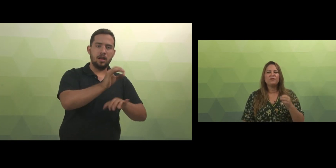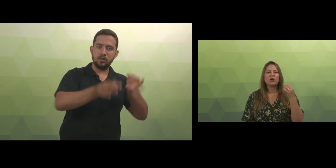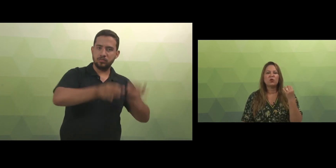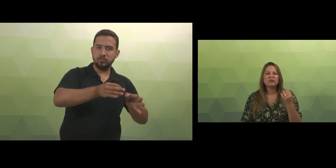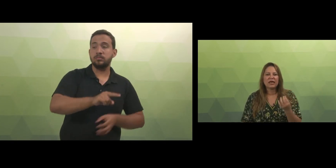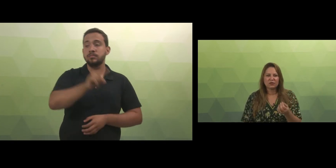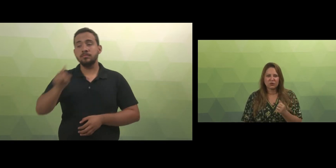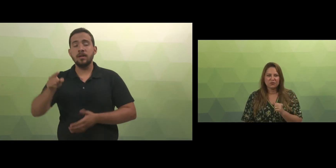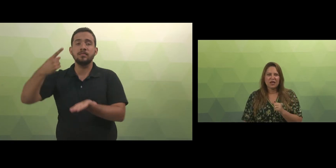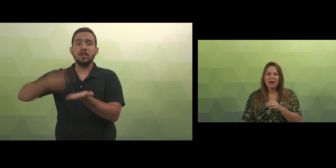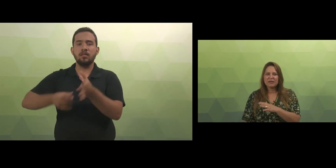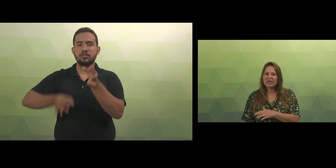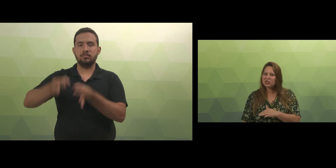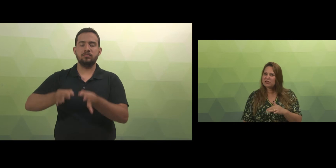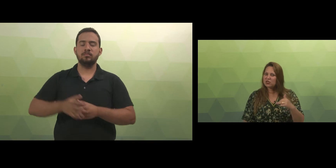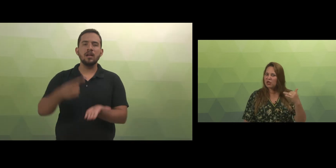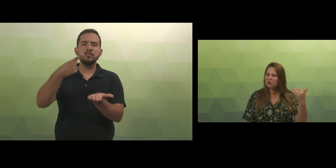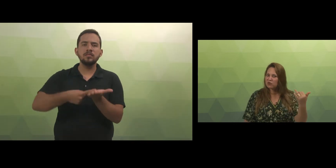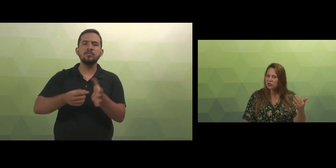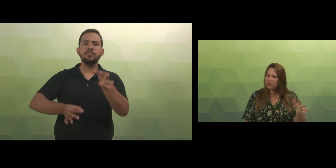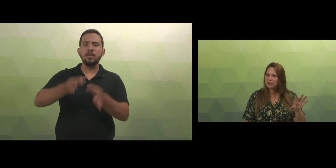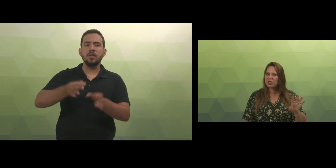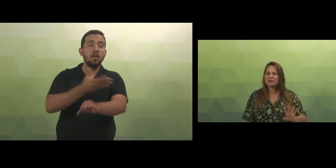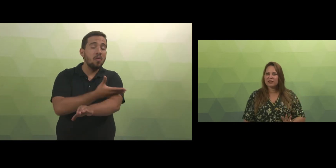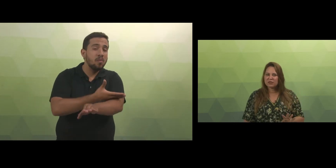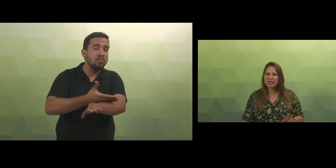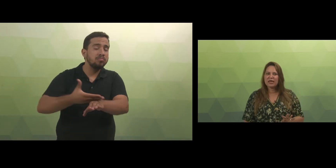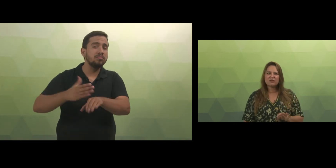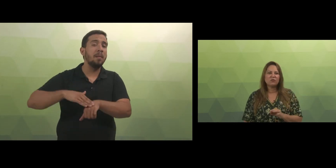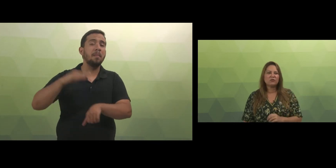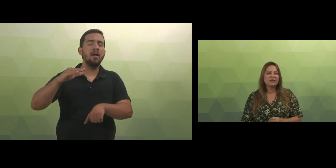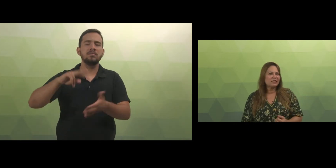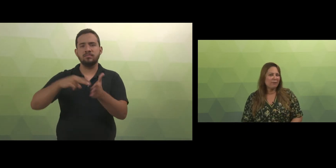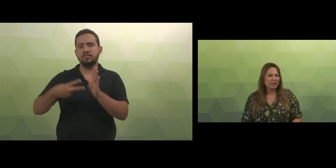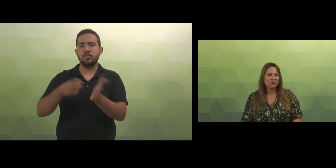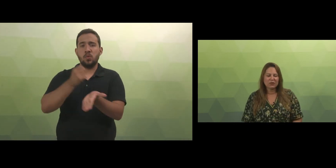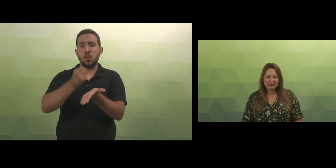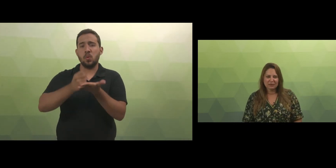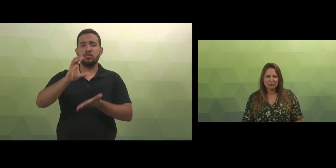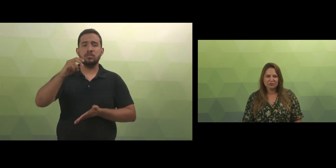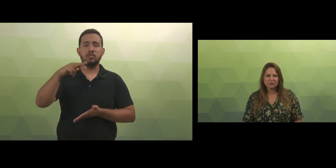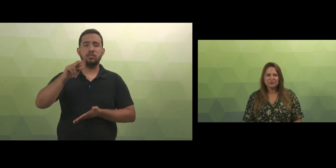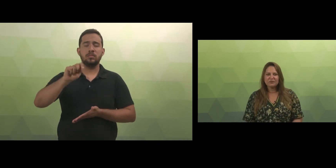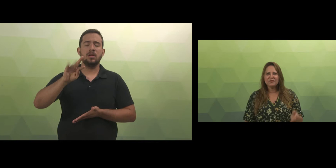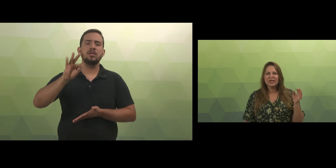o contrato, apesar de existirem outros tipos de atos negociais, como o testamento, por